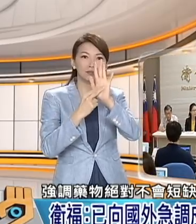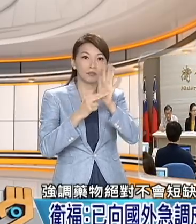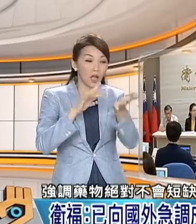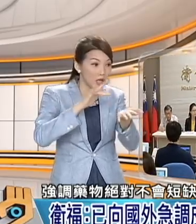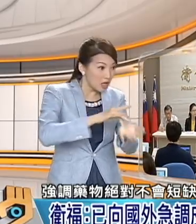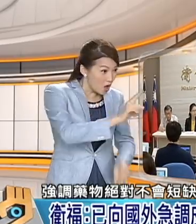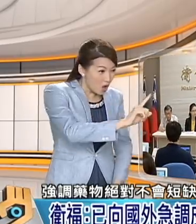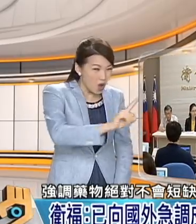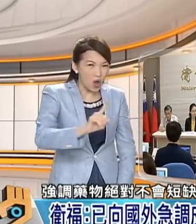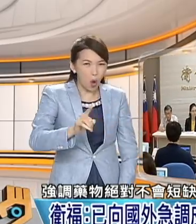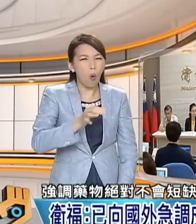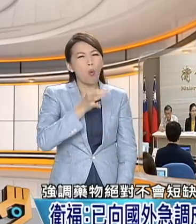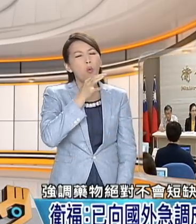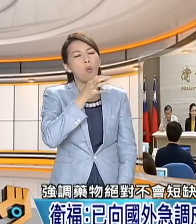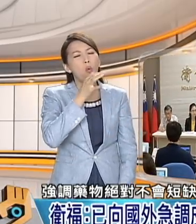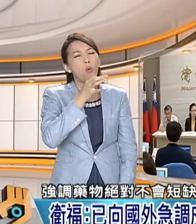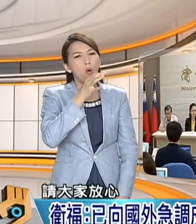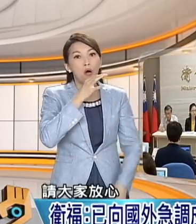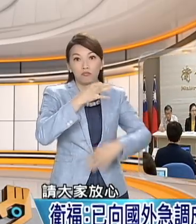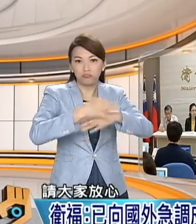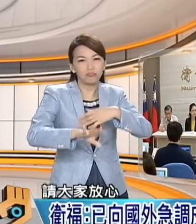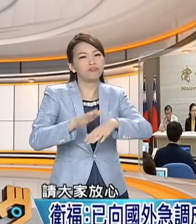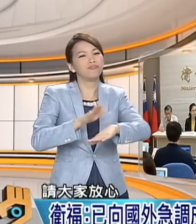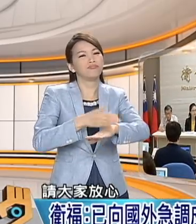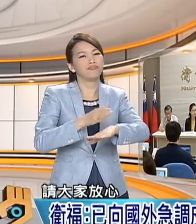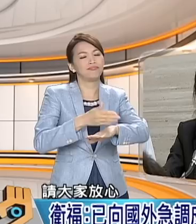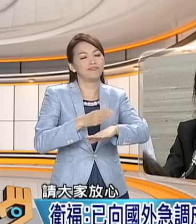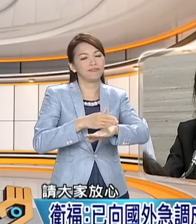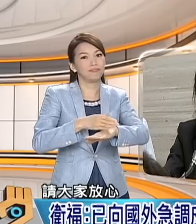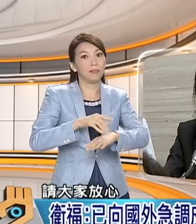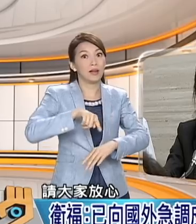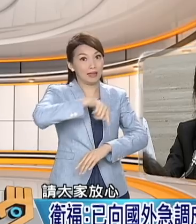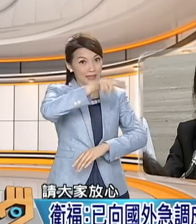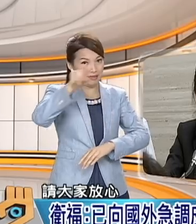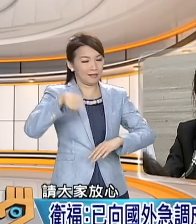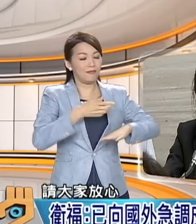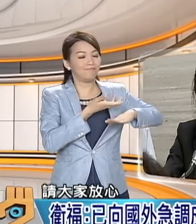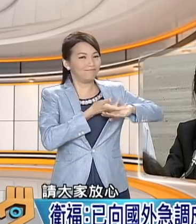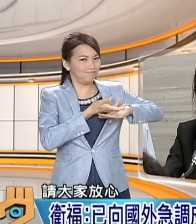绝对不会短缺，请大家放心。